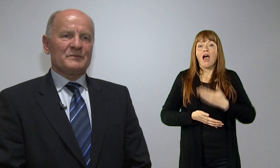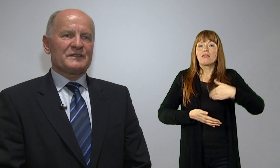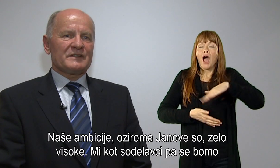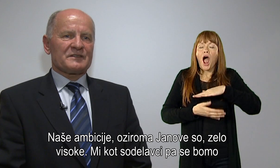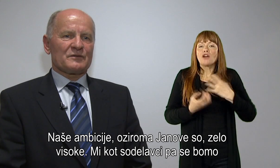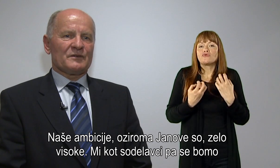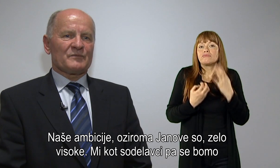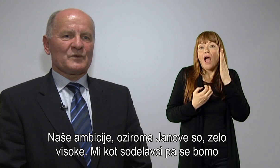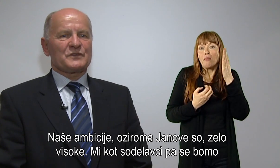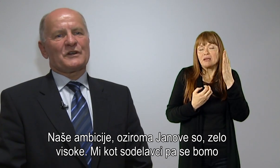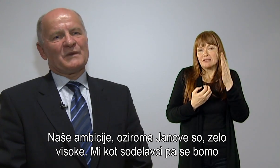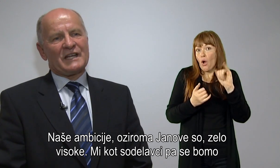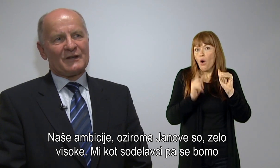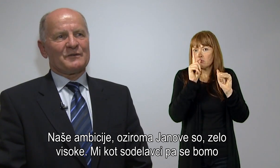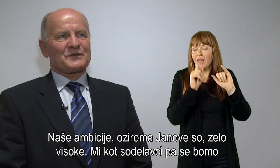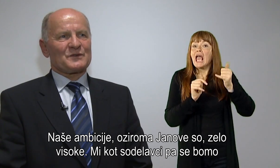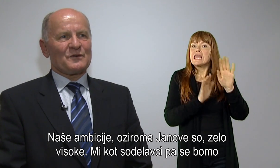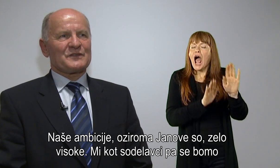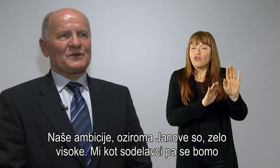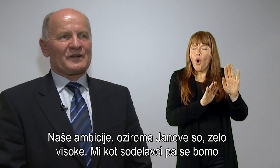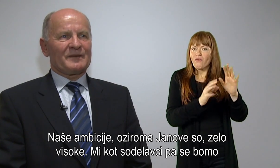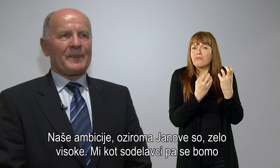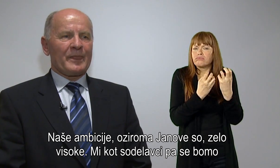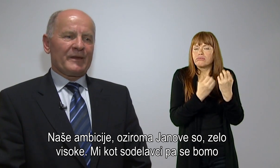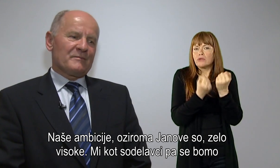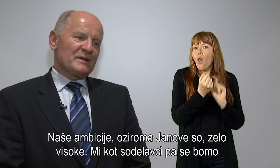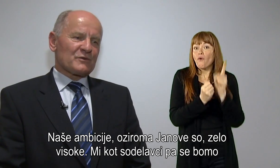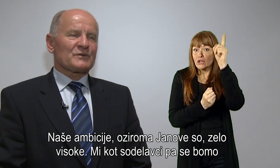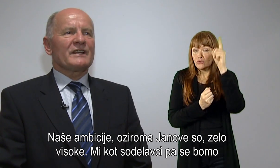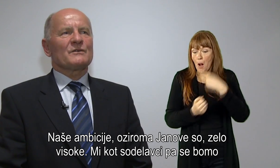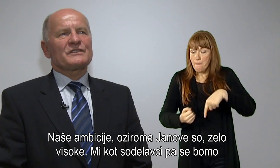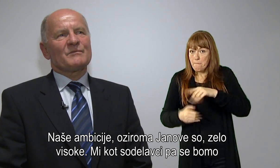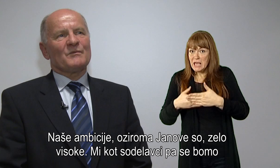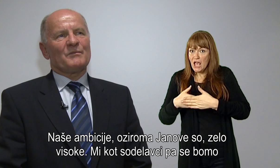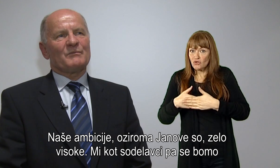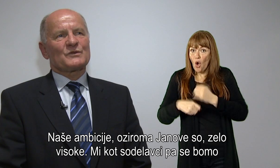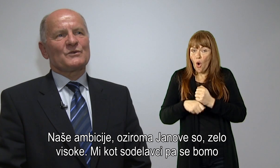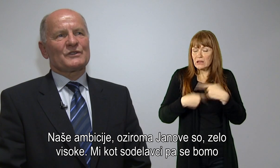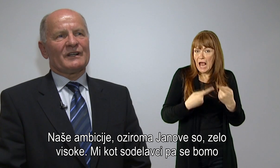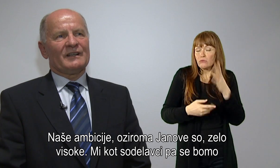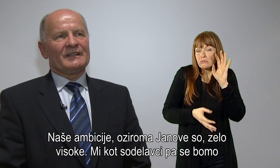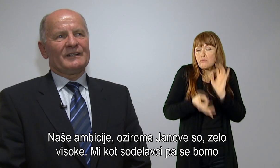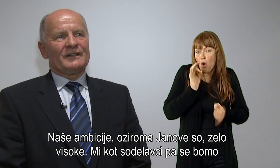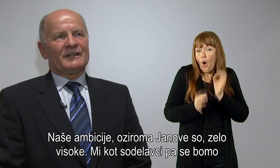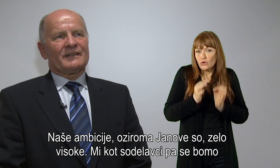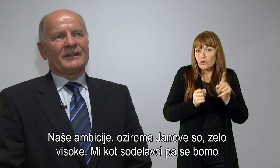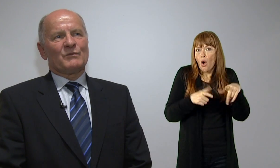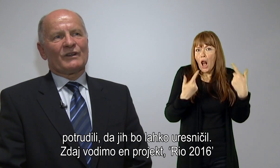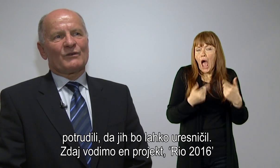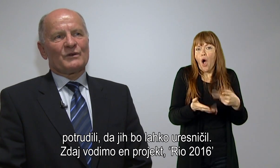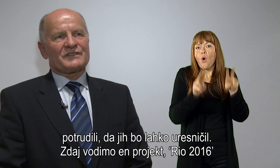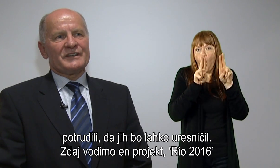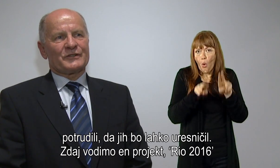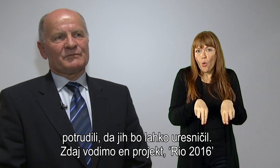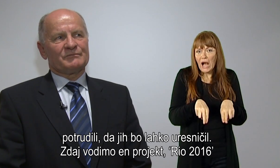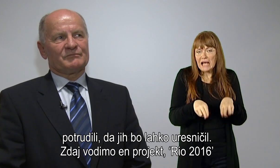Naše ambicije so, oziroma Janove so zelo visoke, mi kot sodelavci jih bomo pa poskušali, da jih bo